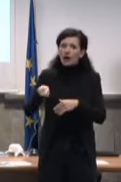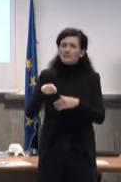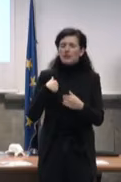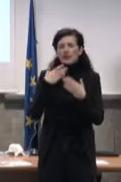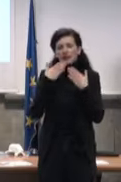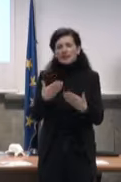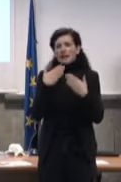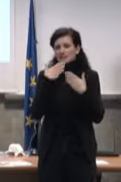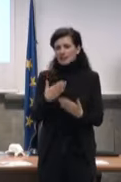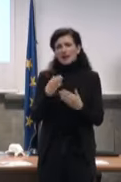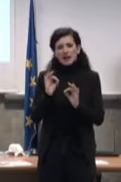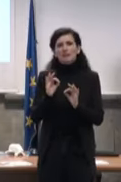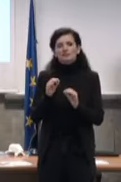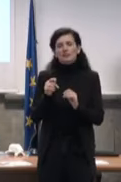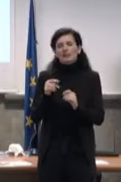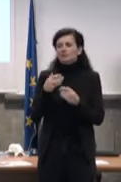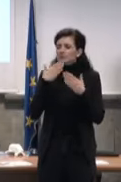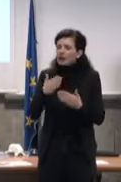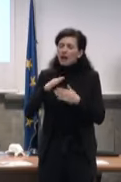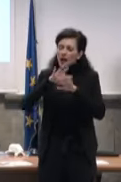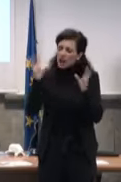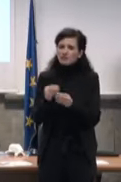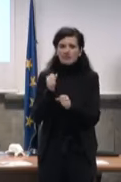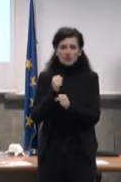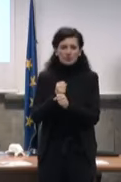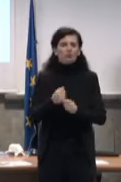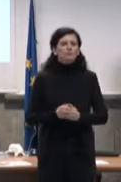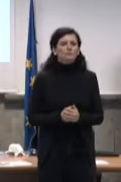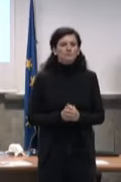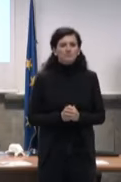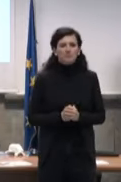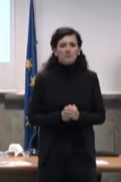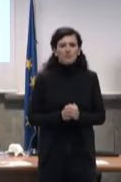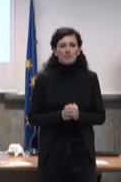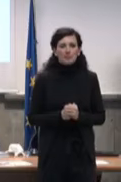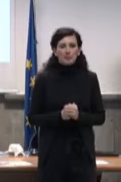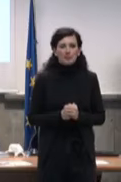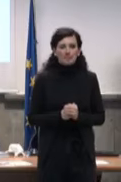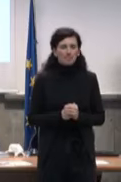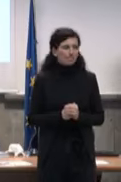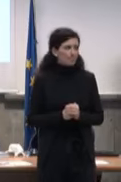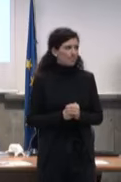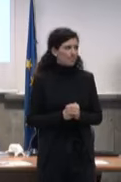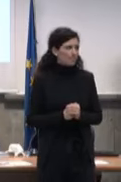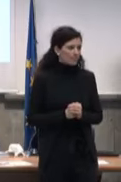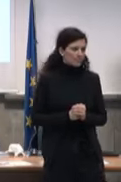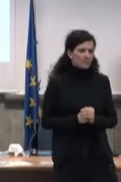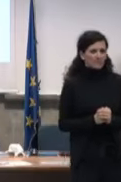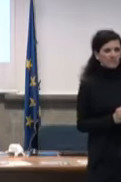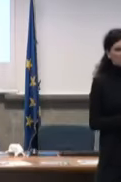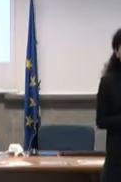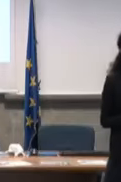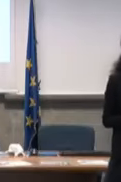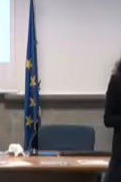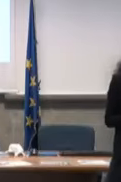mio ringraziamento personale per il servizio che stanno facendo venendo ai dati il primo dato come vedete